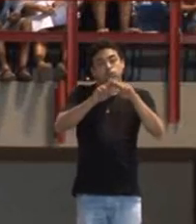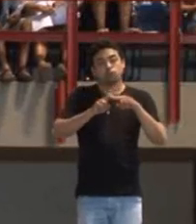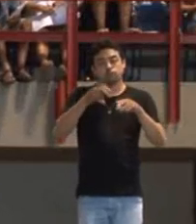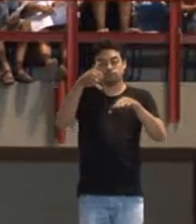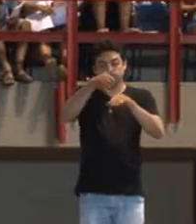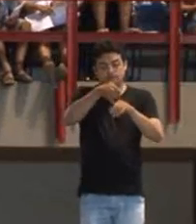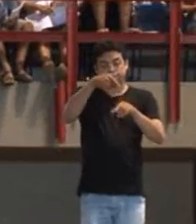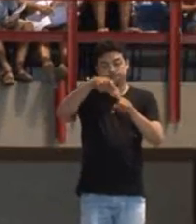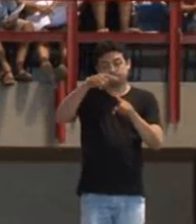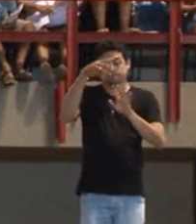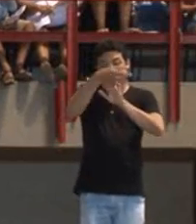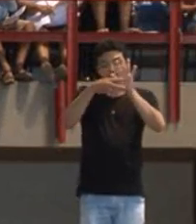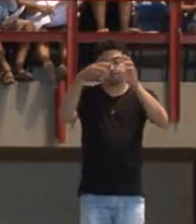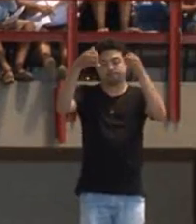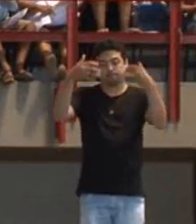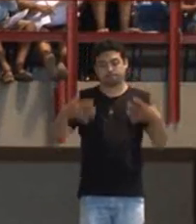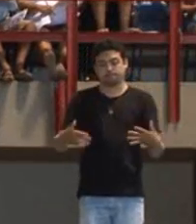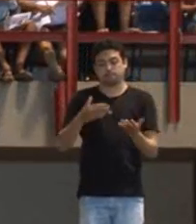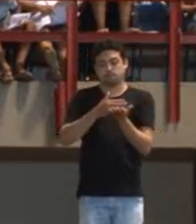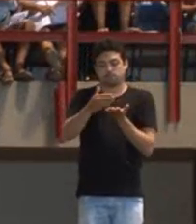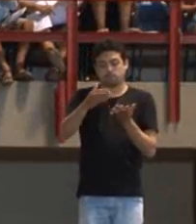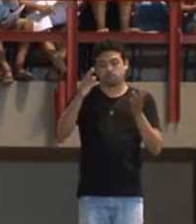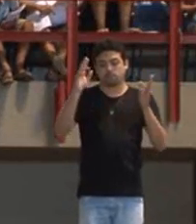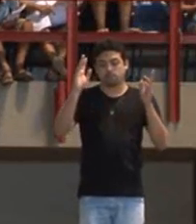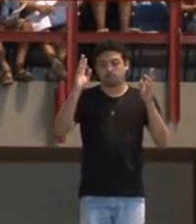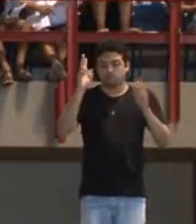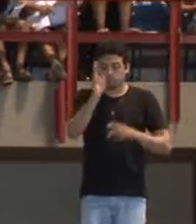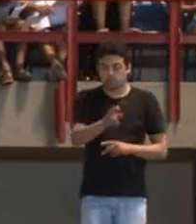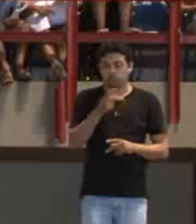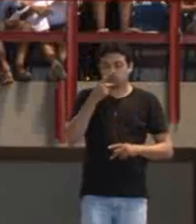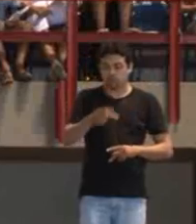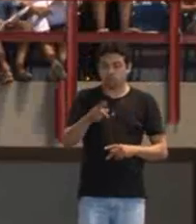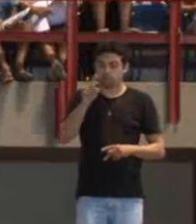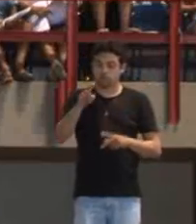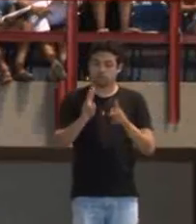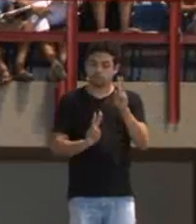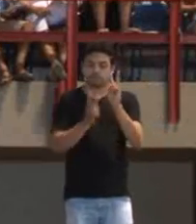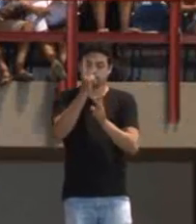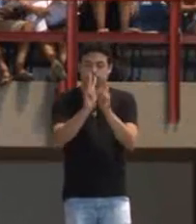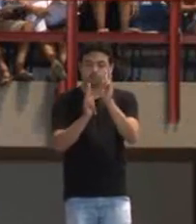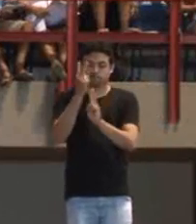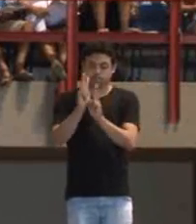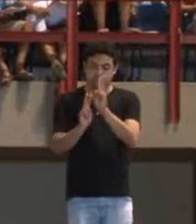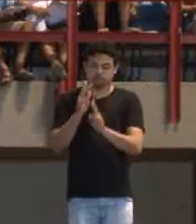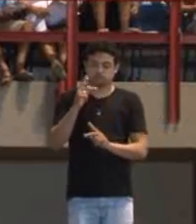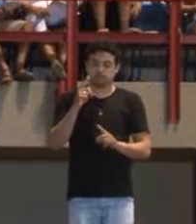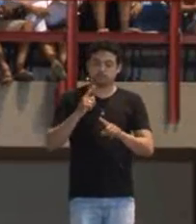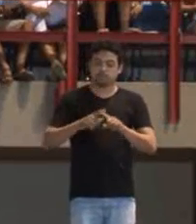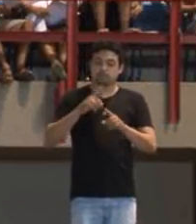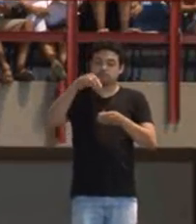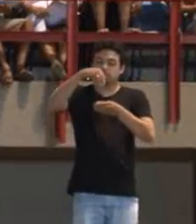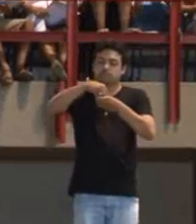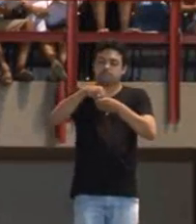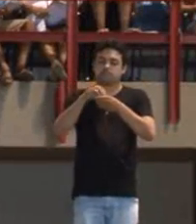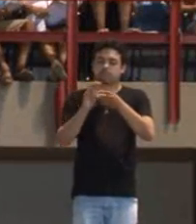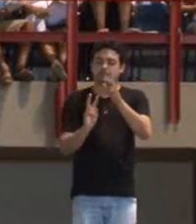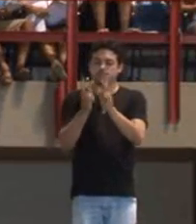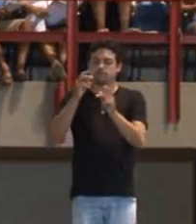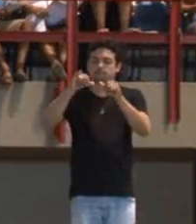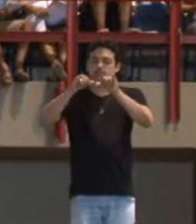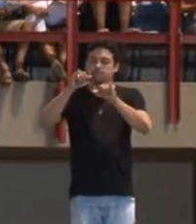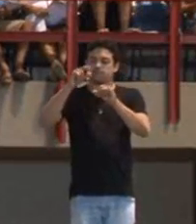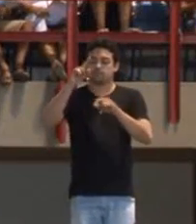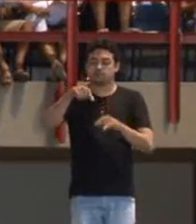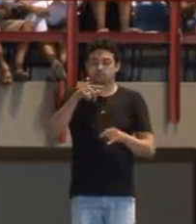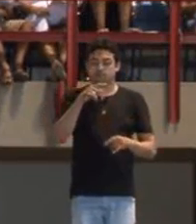bem propício e nós vamos começar exatamente falando sobre o petróleo. Composição química do petróleo. O